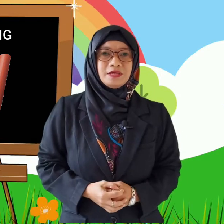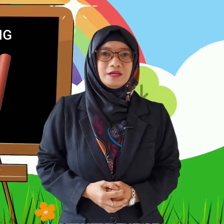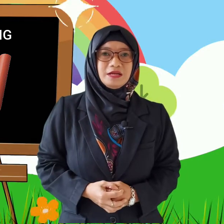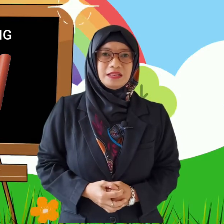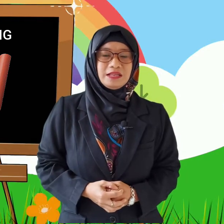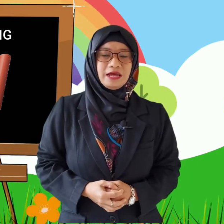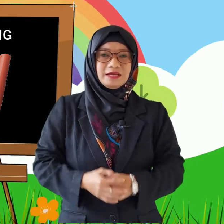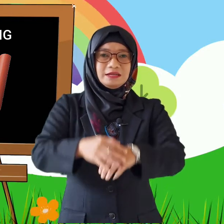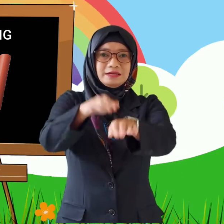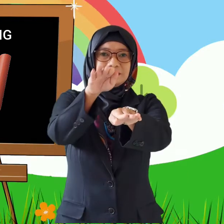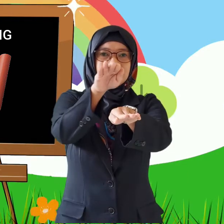Genteng.